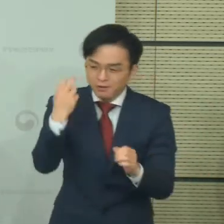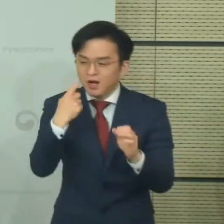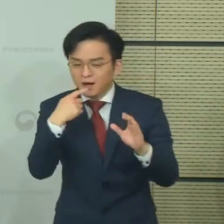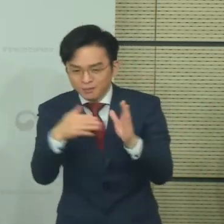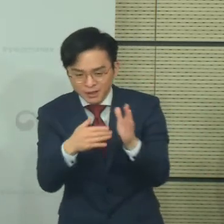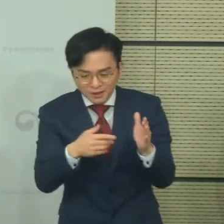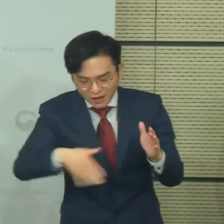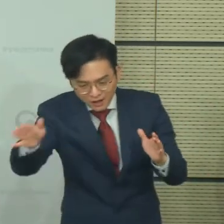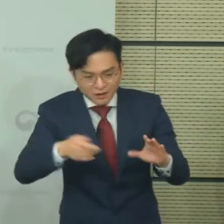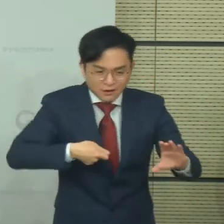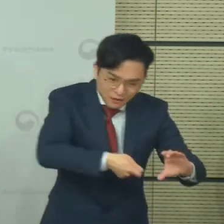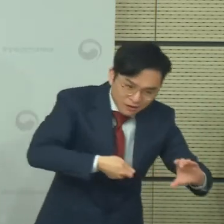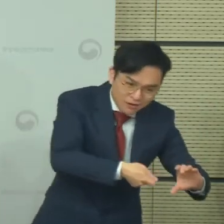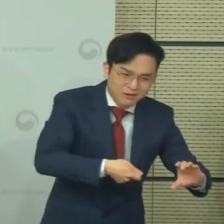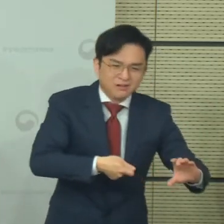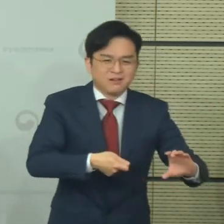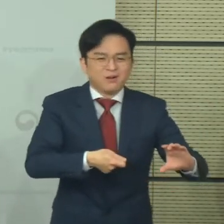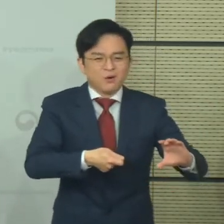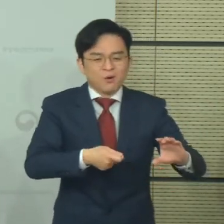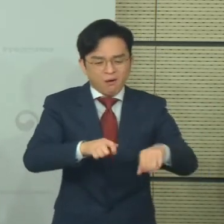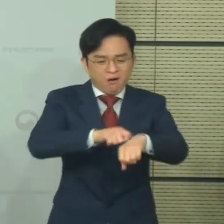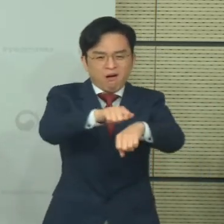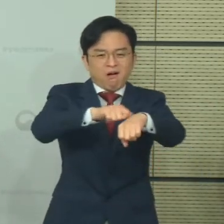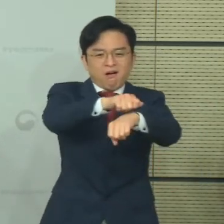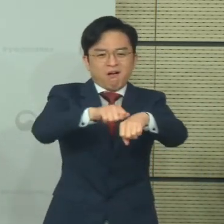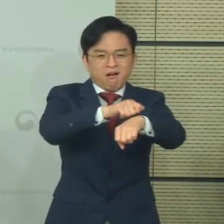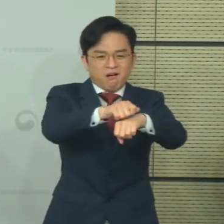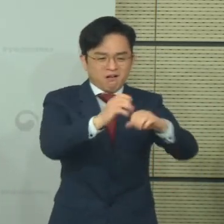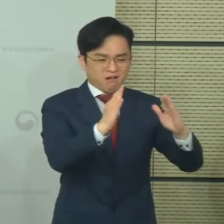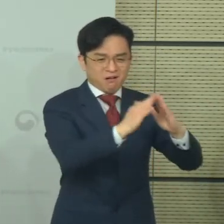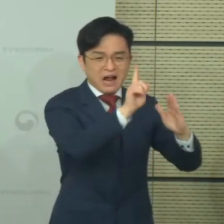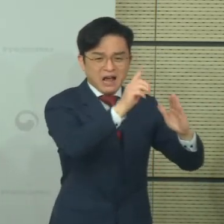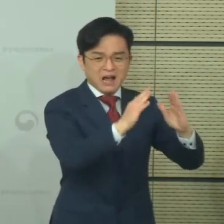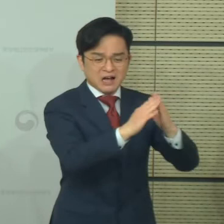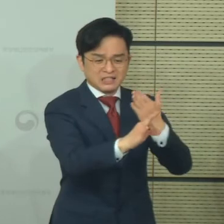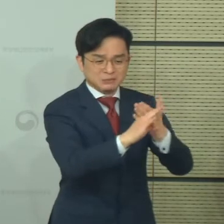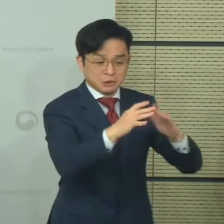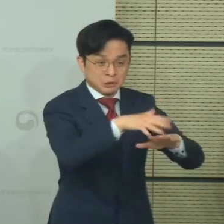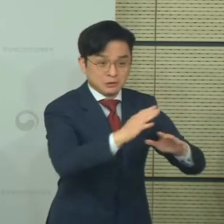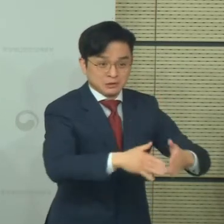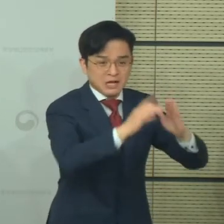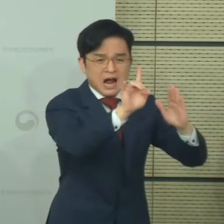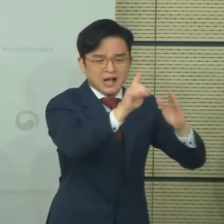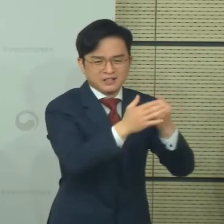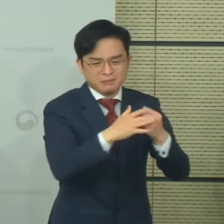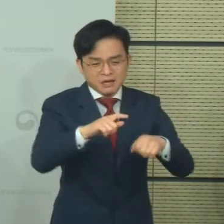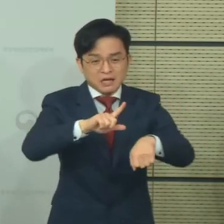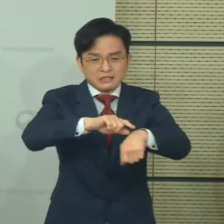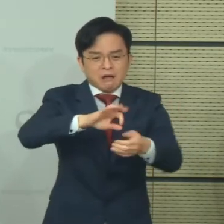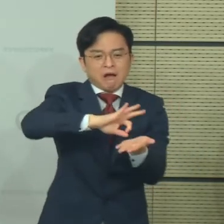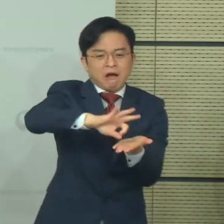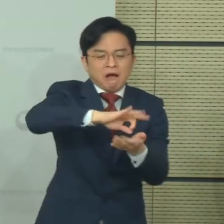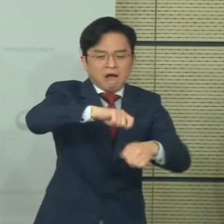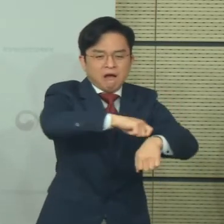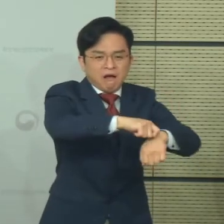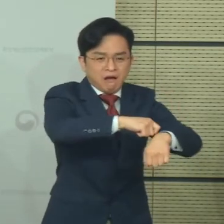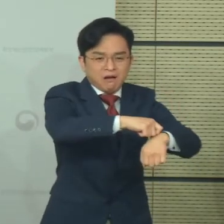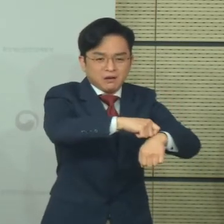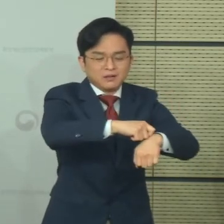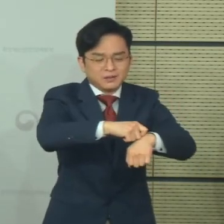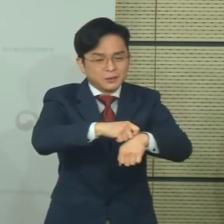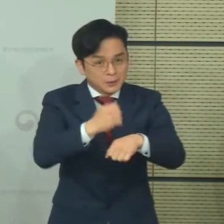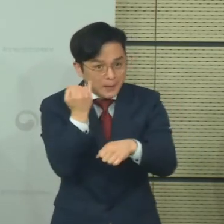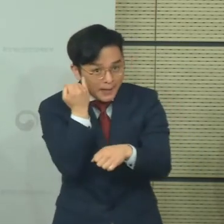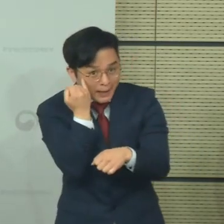최소로 닿게 하면서 바깥에서 검체를 채취하고 그 부스는 소독을 하는 가운데 옆에 부스에 다시 또